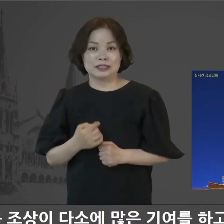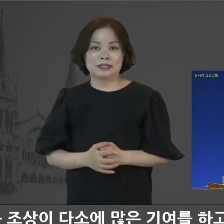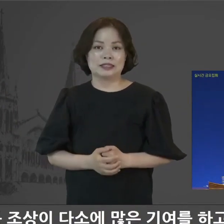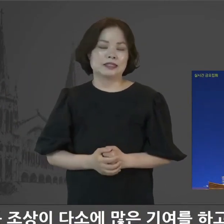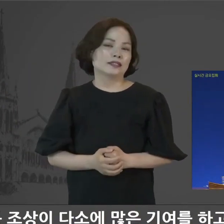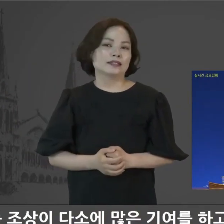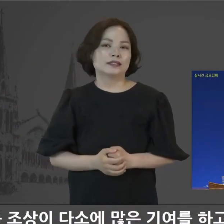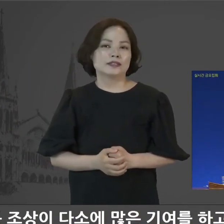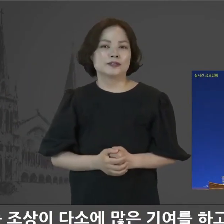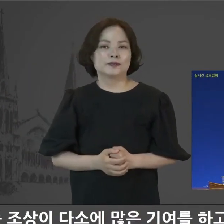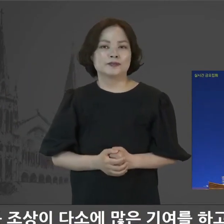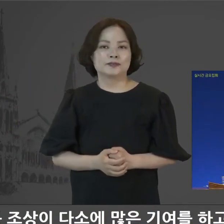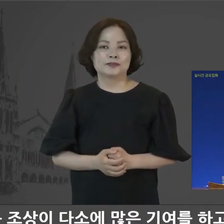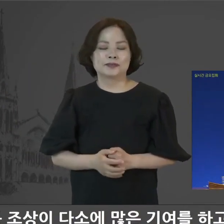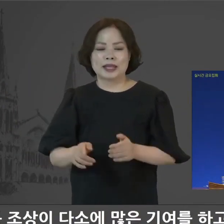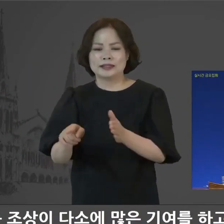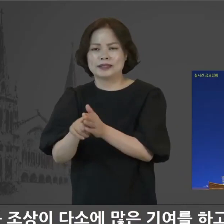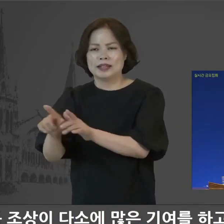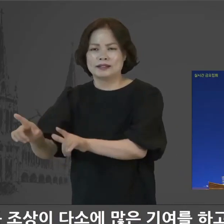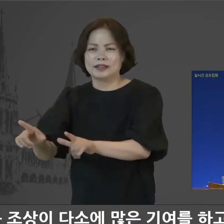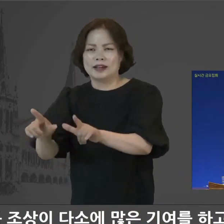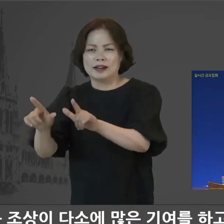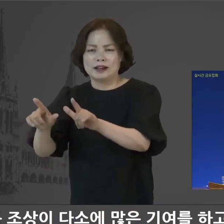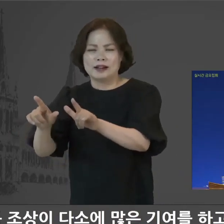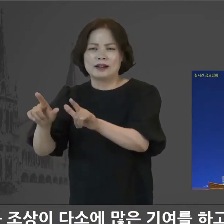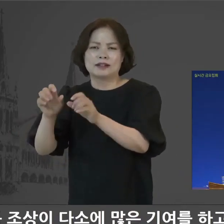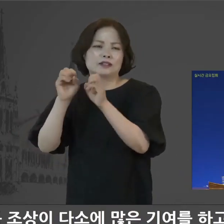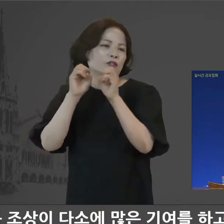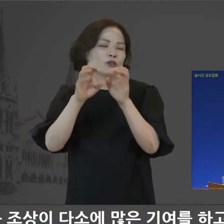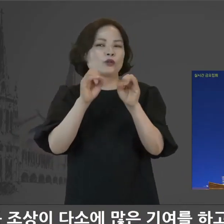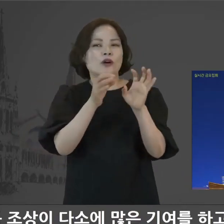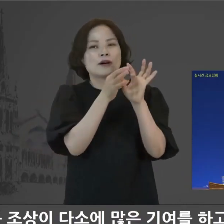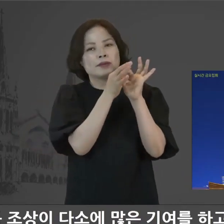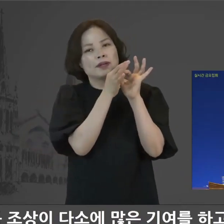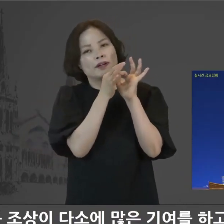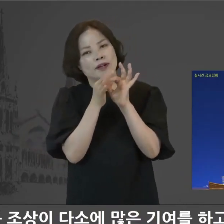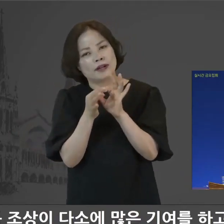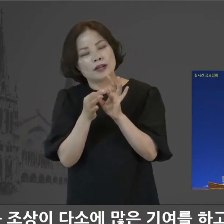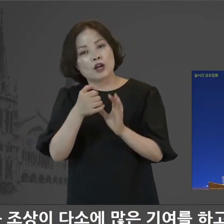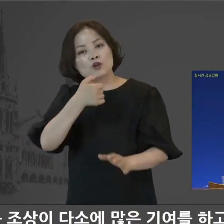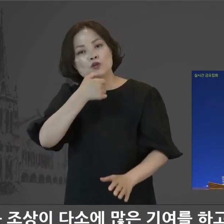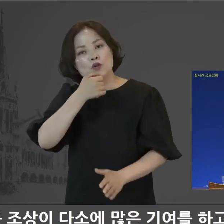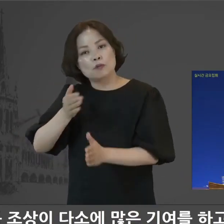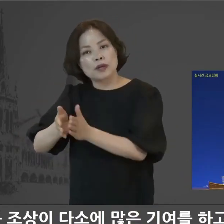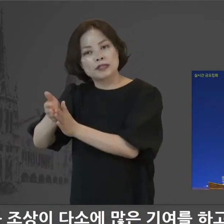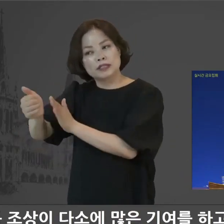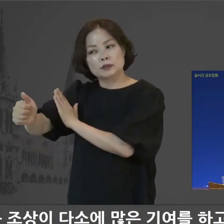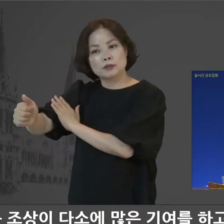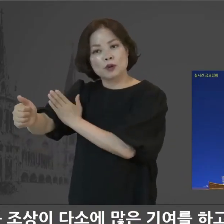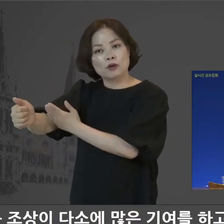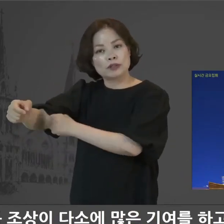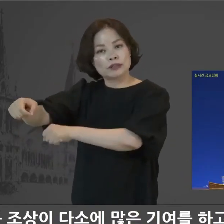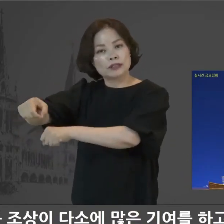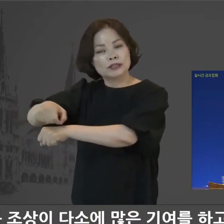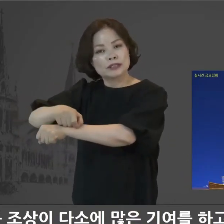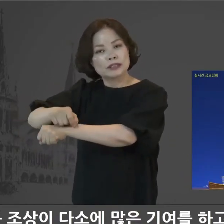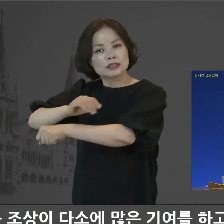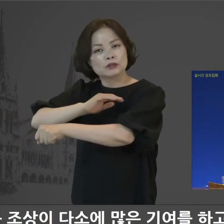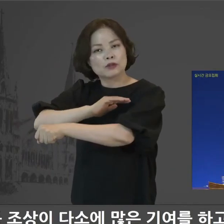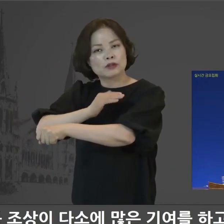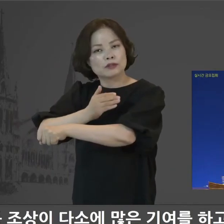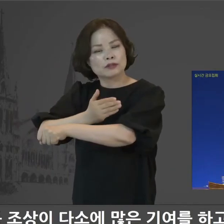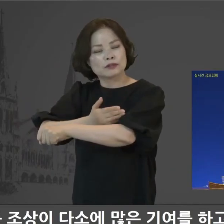이 신앙생활 그리고 이제 전도를 해오면서 로마의 시민권이라는 특권 사용하는 것을